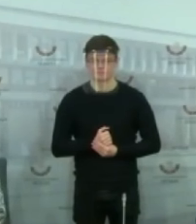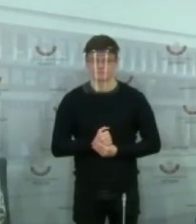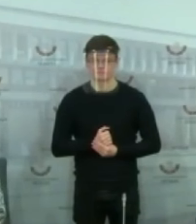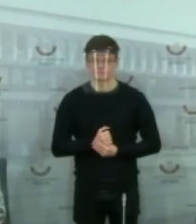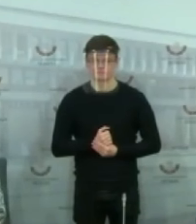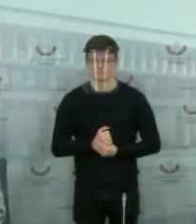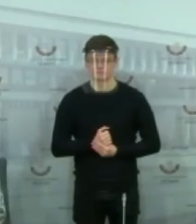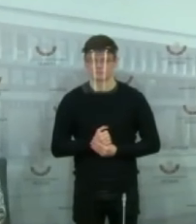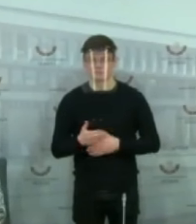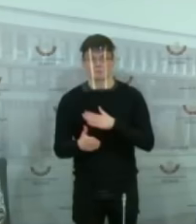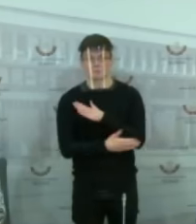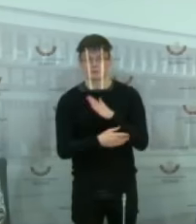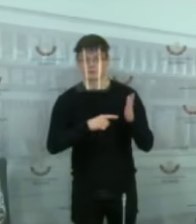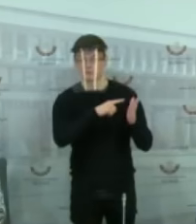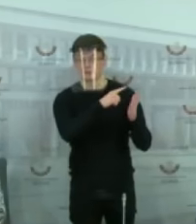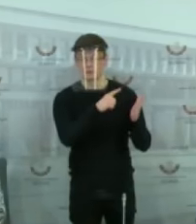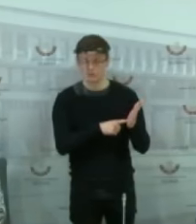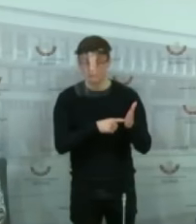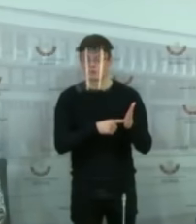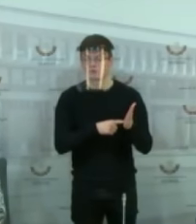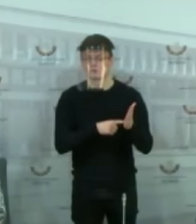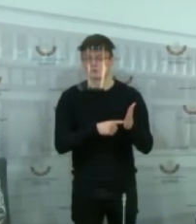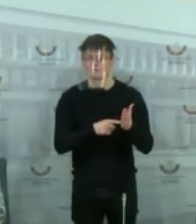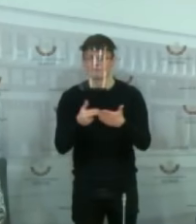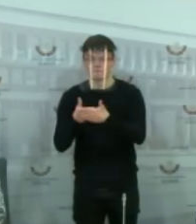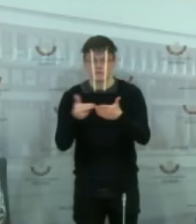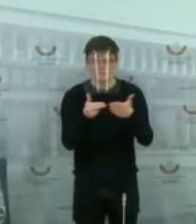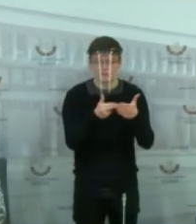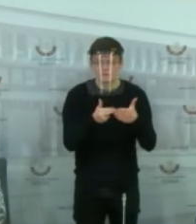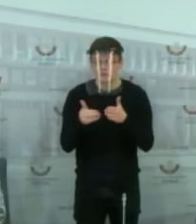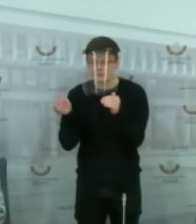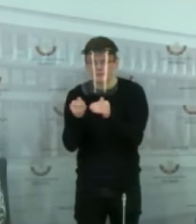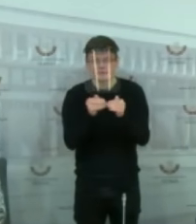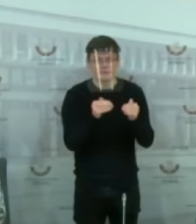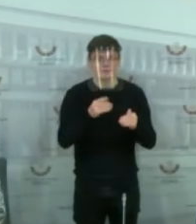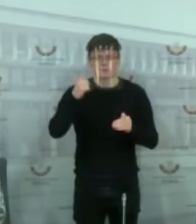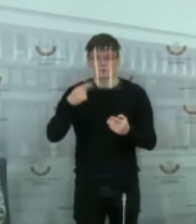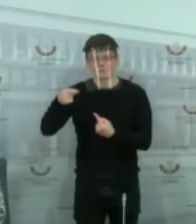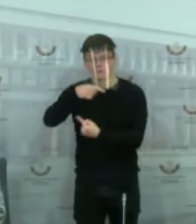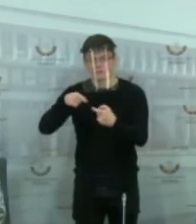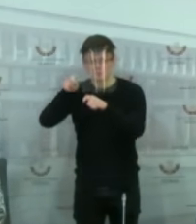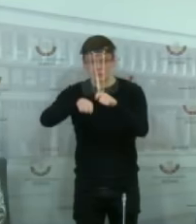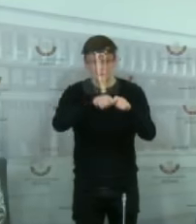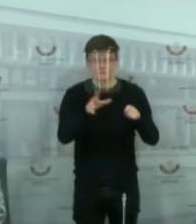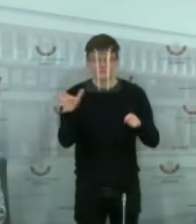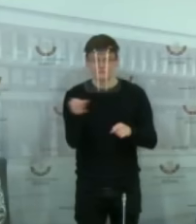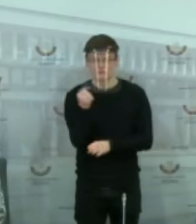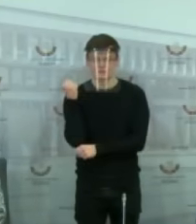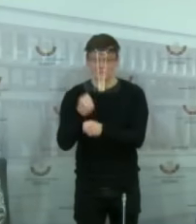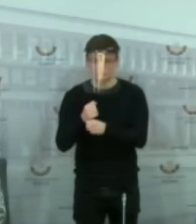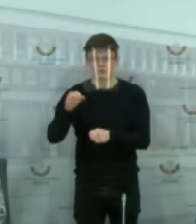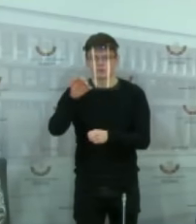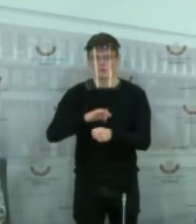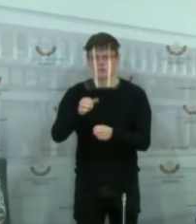Ir tada paskutinis klausimas. Čia nedidelės įmonės, iš tikrųjų verslininkai nori patikrinti visus savo darbuotojus. Tiesiog dėl